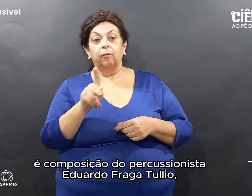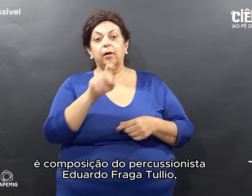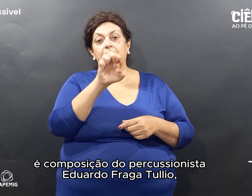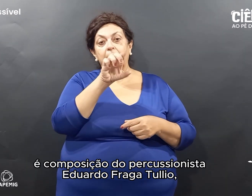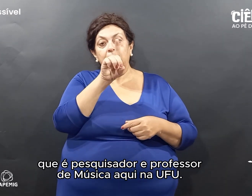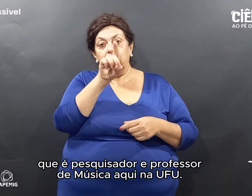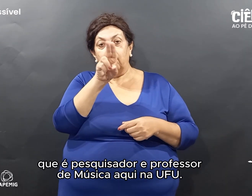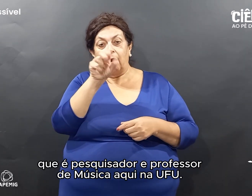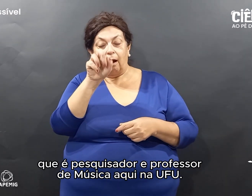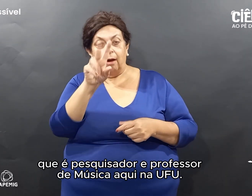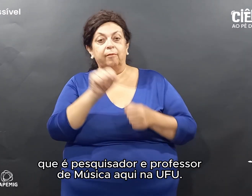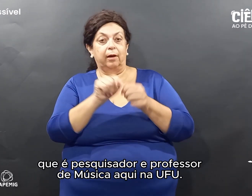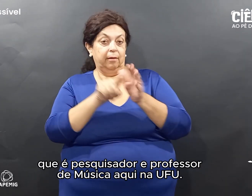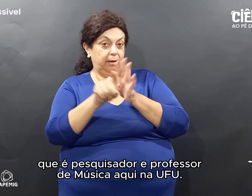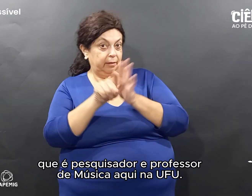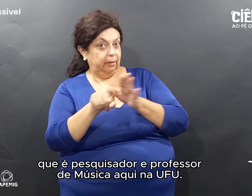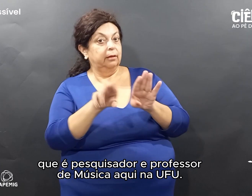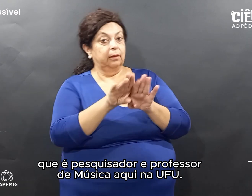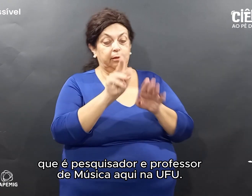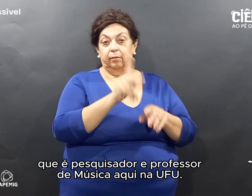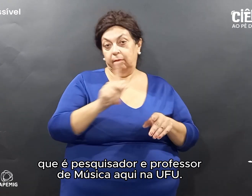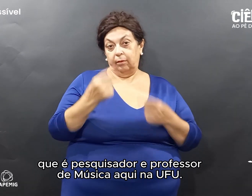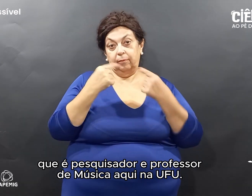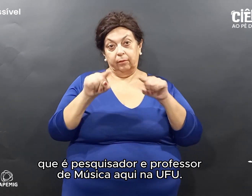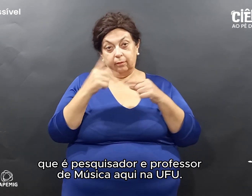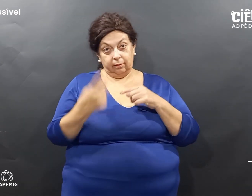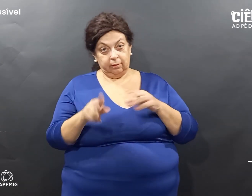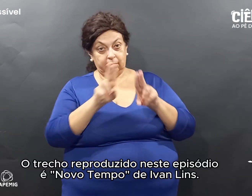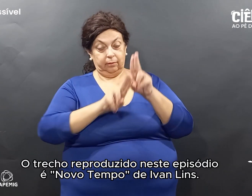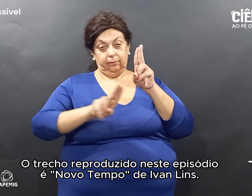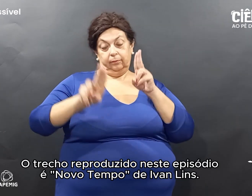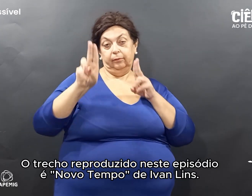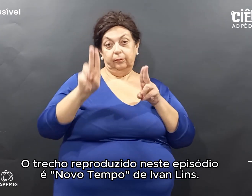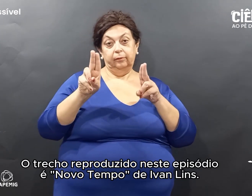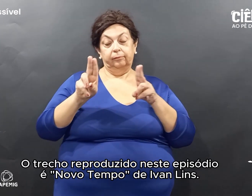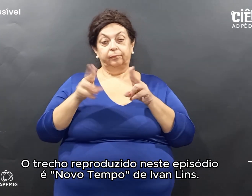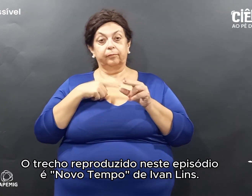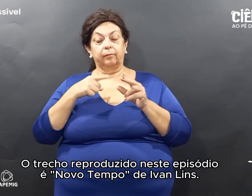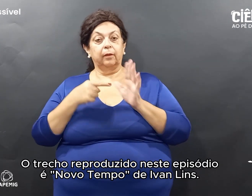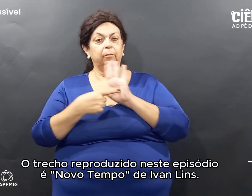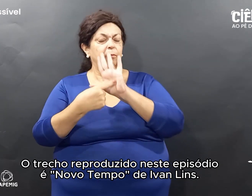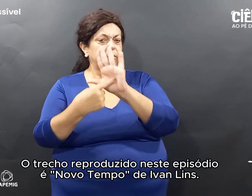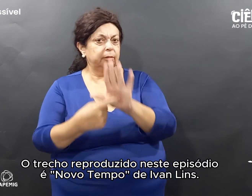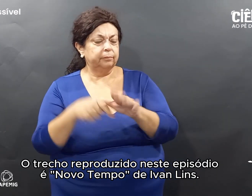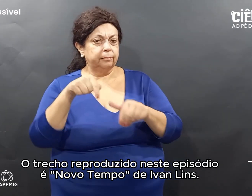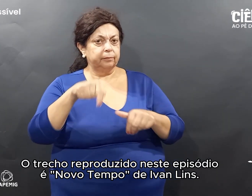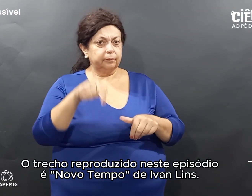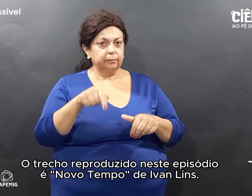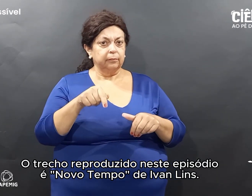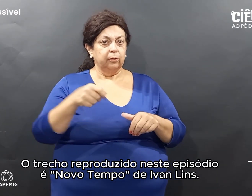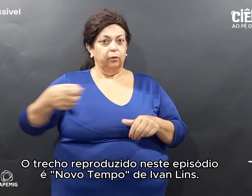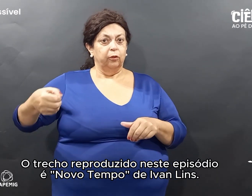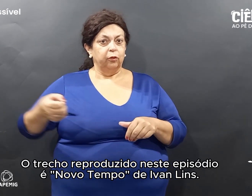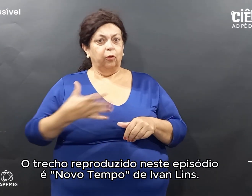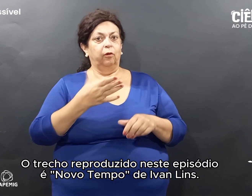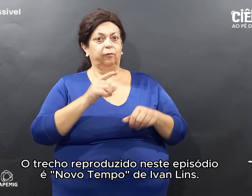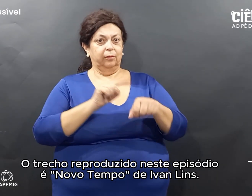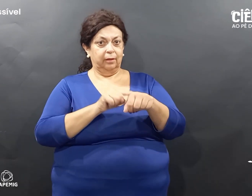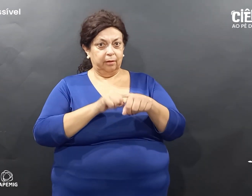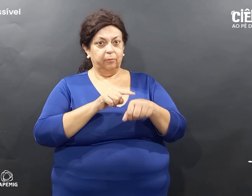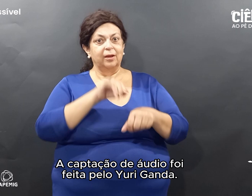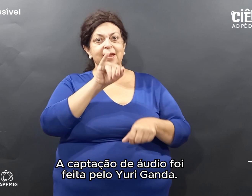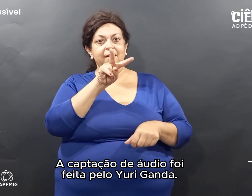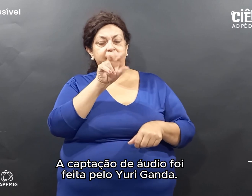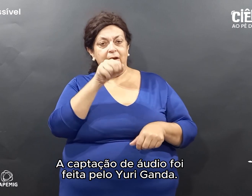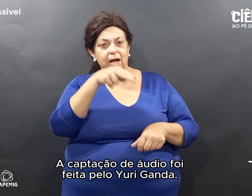Fraga Túlio, que é pesquisador e professor de música aqui na UFO. O trecho reproduzido neste episódio é Novo Tempo, de Ivan